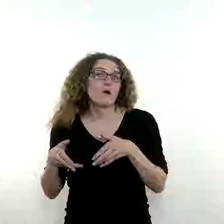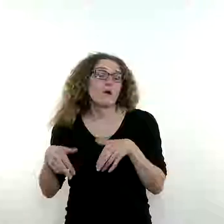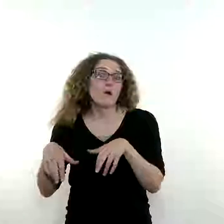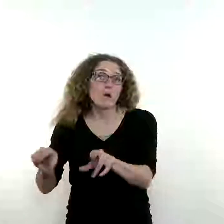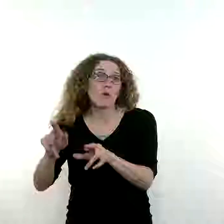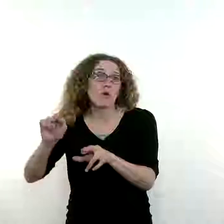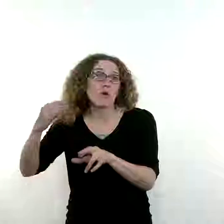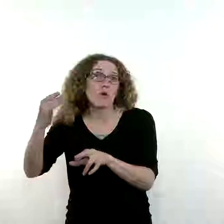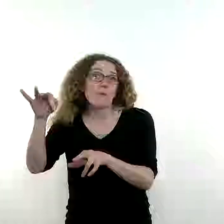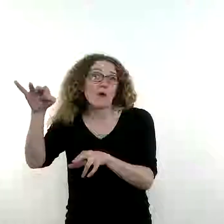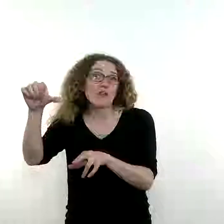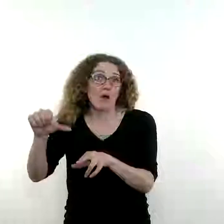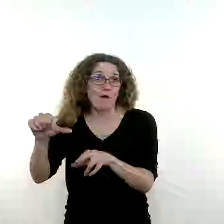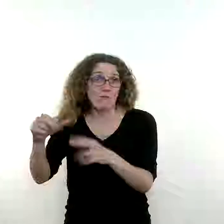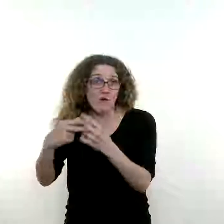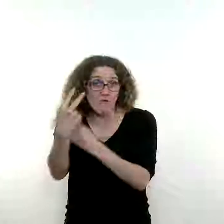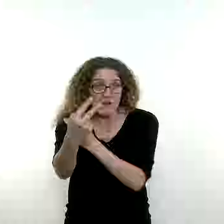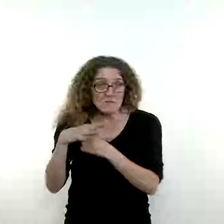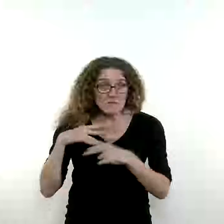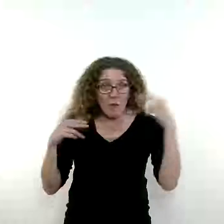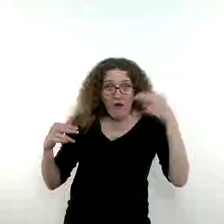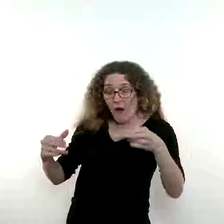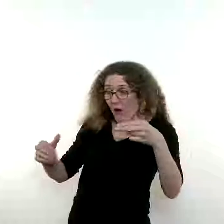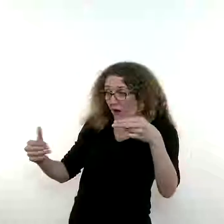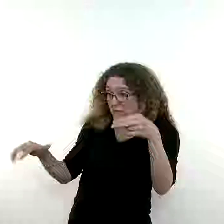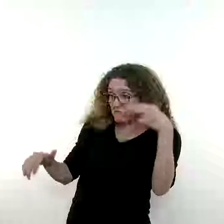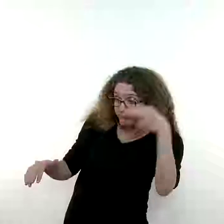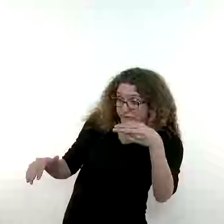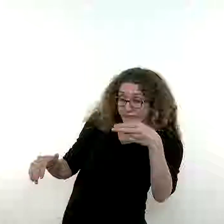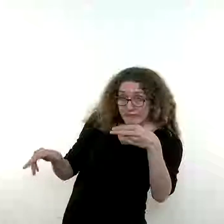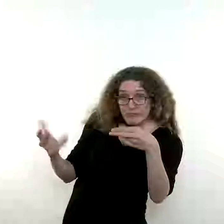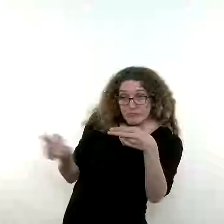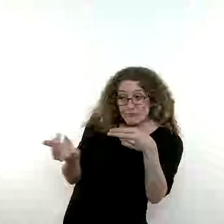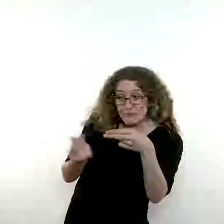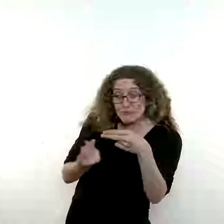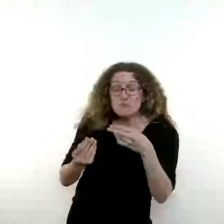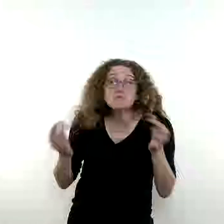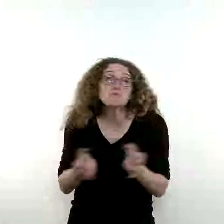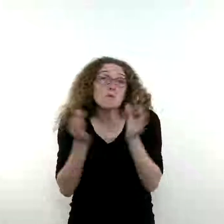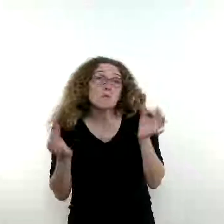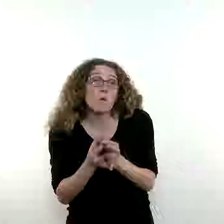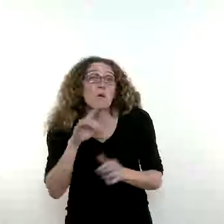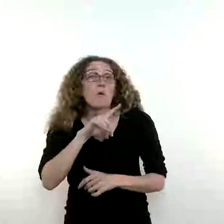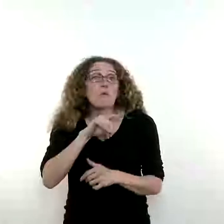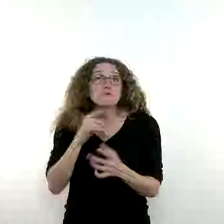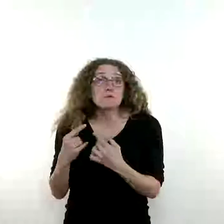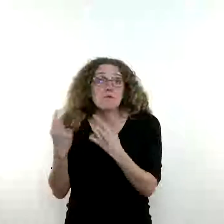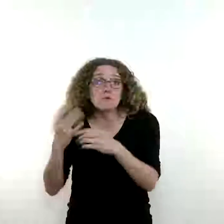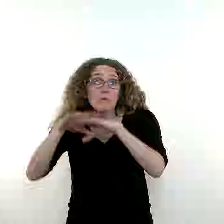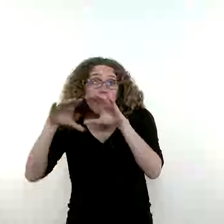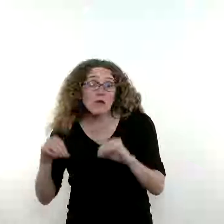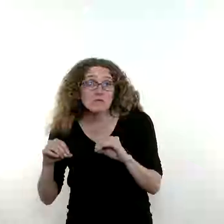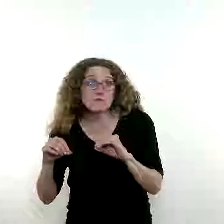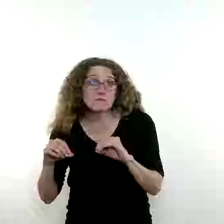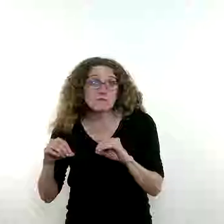sous les caméras de vidéosurveillance. De temps en temps, il y a des policiers effectivement qui viennent, mais quelques heures après, ils